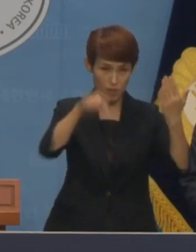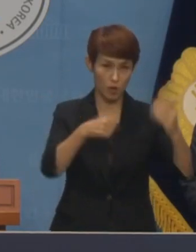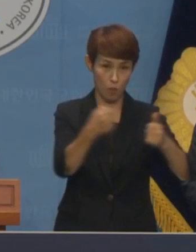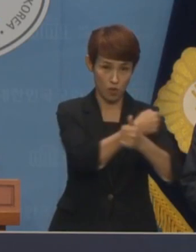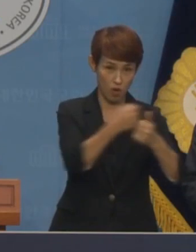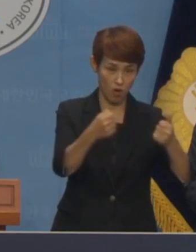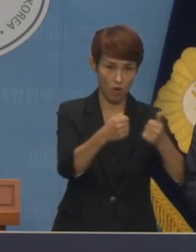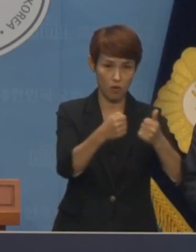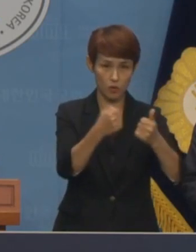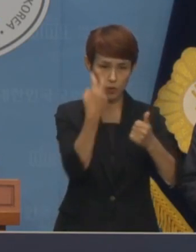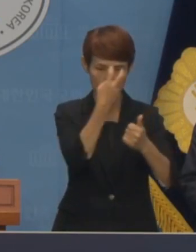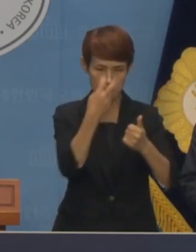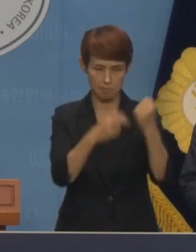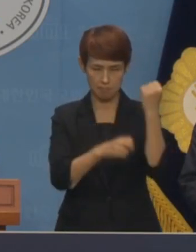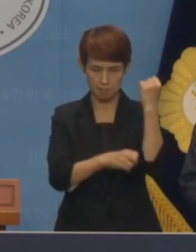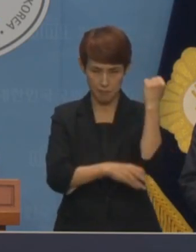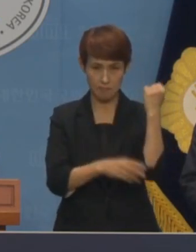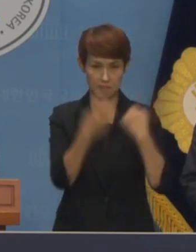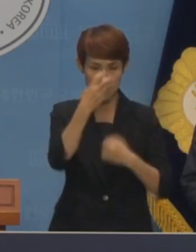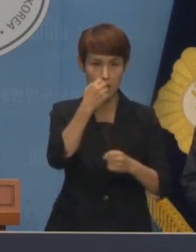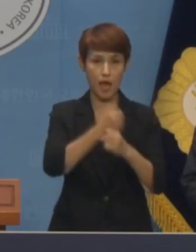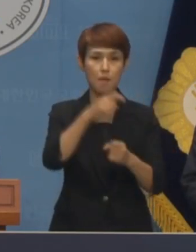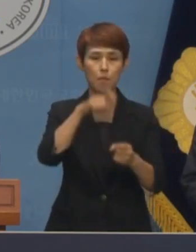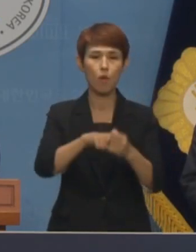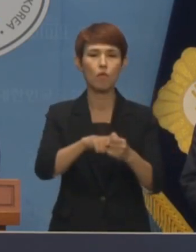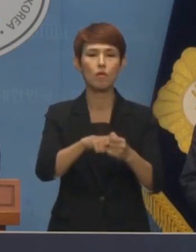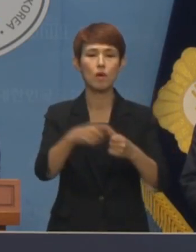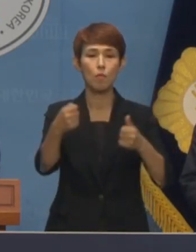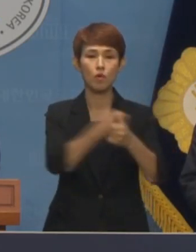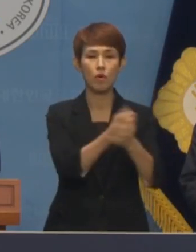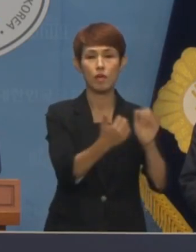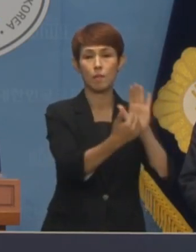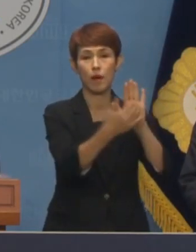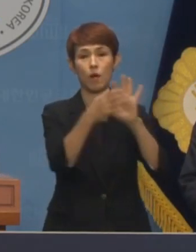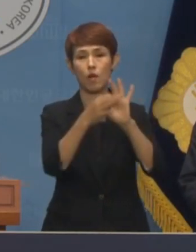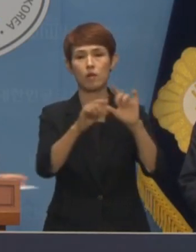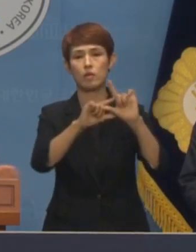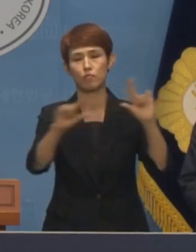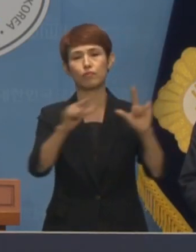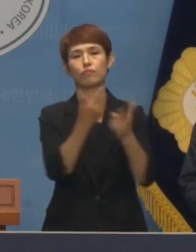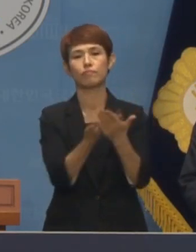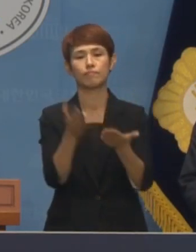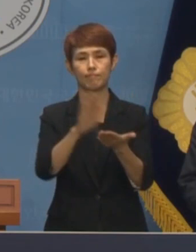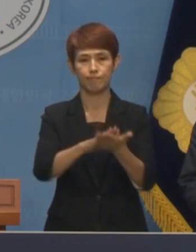마련하기 위한 학교폭력 예방 및 대책에 관한 법률 일부 개정안입니다.